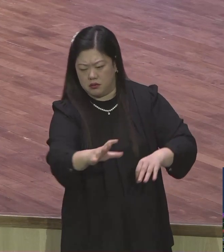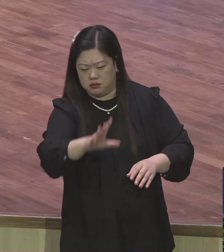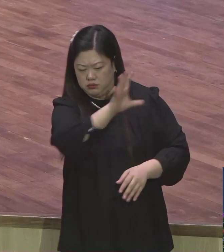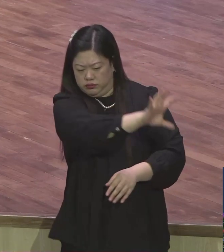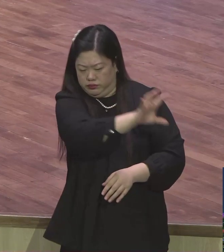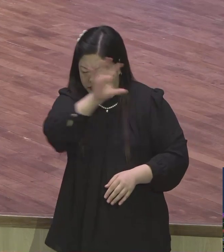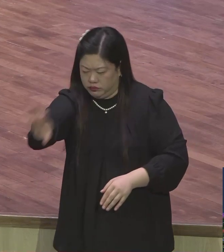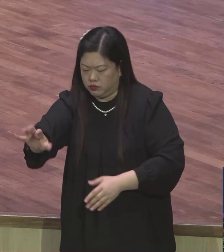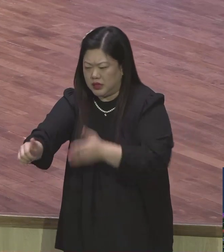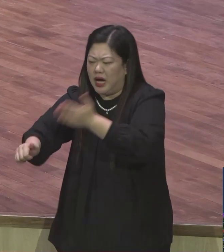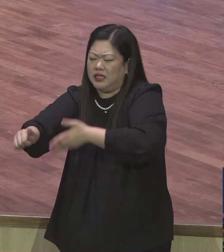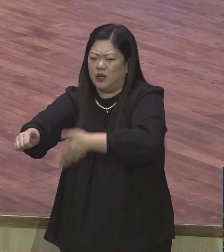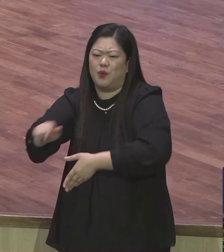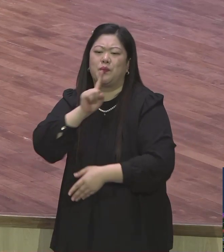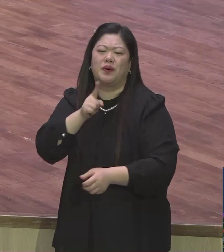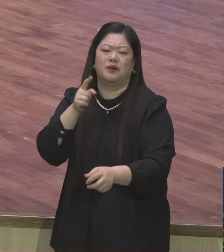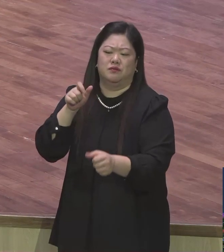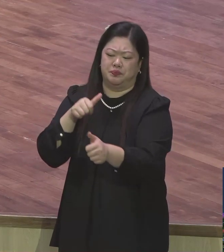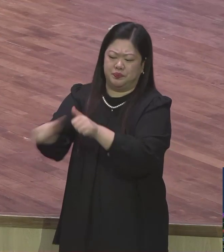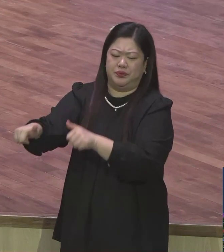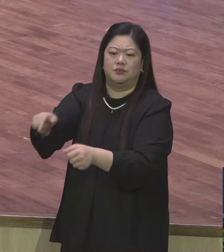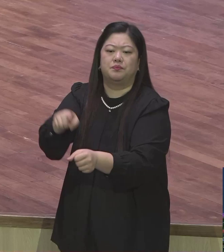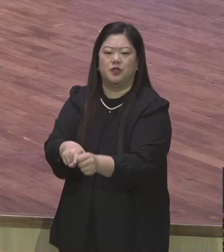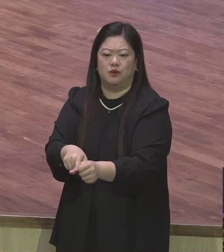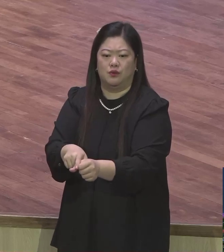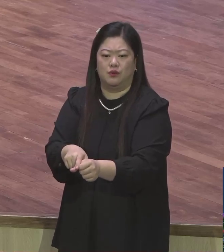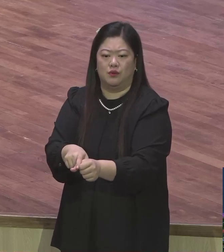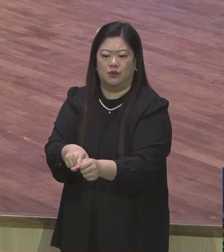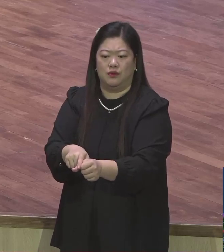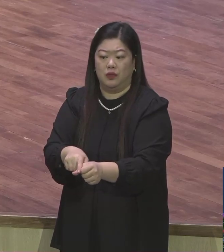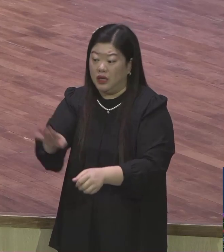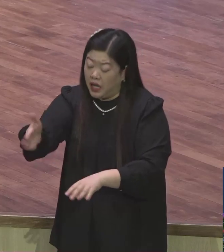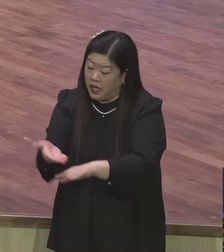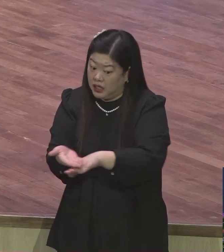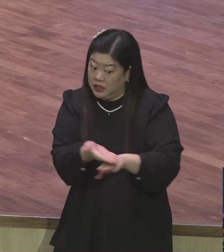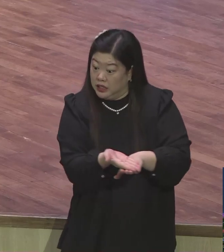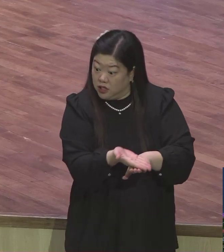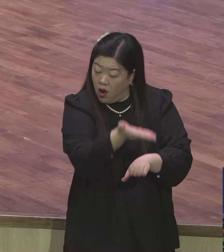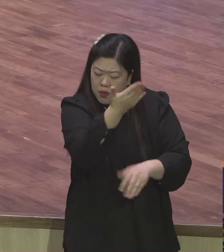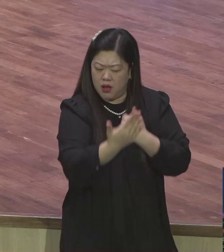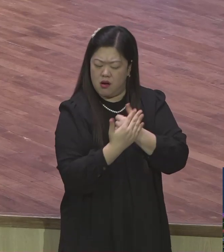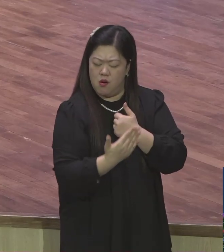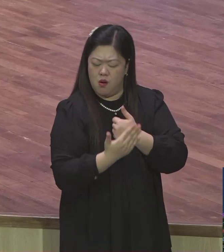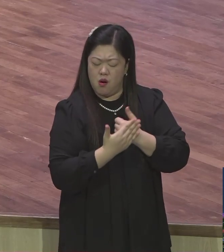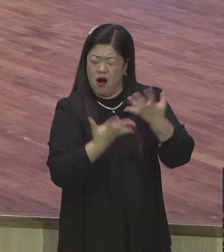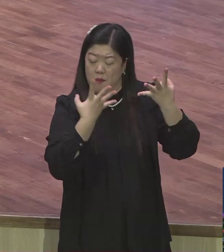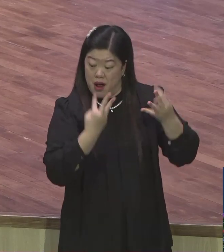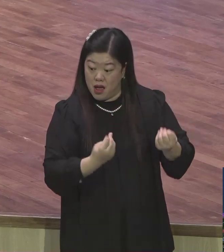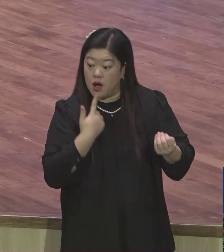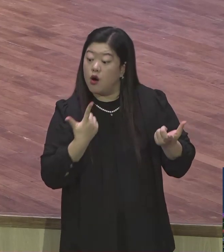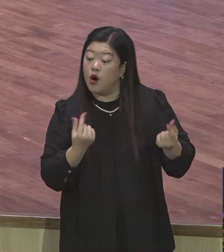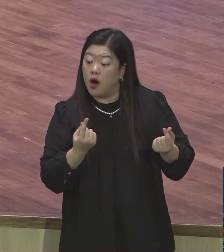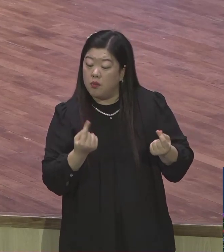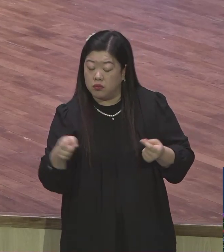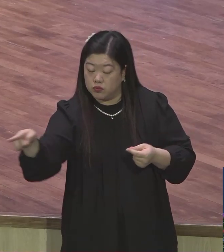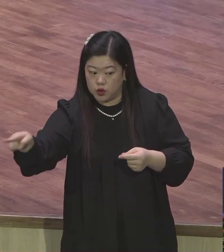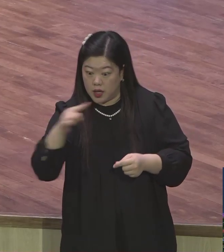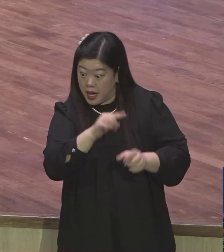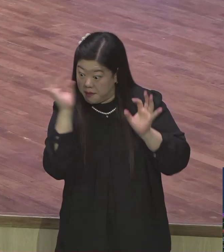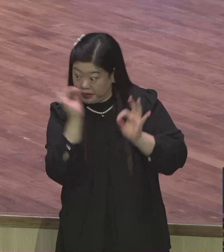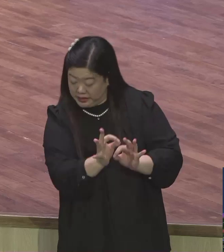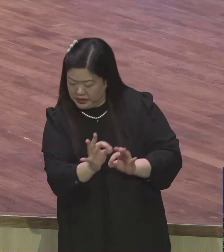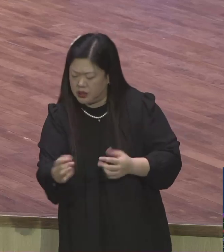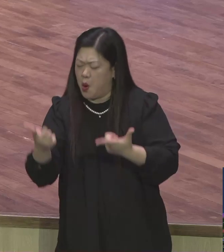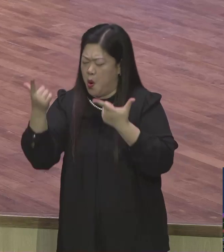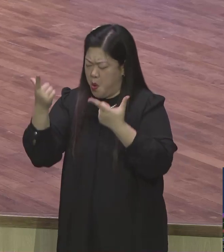때 이런 인물들이 있었다. 너희들도 이런 인물이 되기를 원한다라는 의미로 이 성경을 쓴 거예요. 그러면 자 우리 후대들은